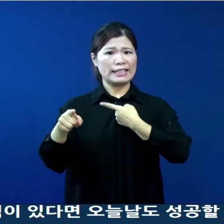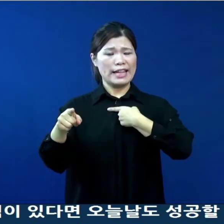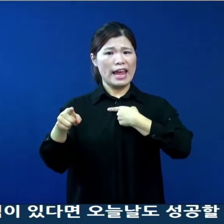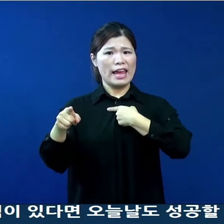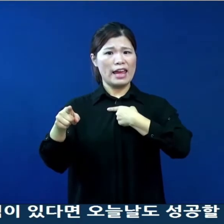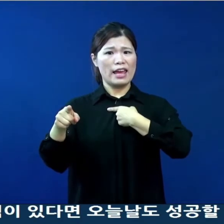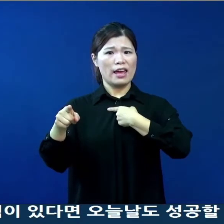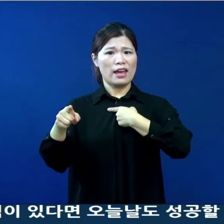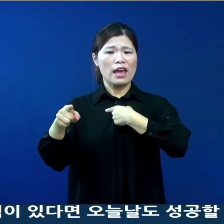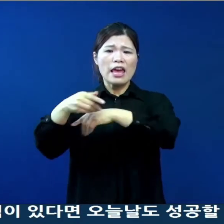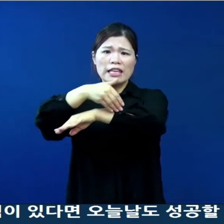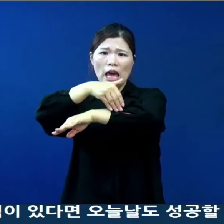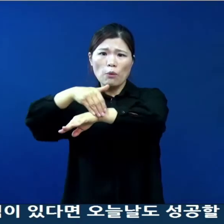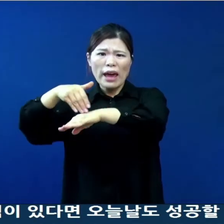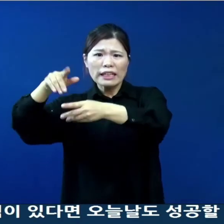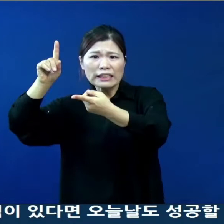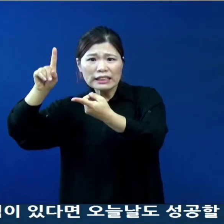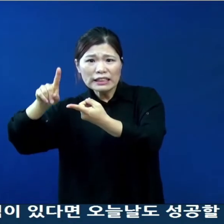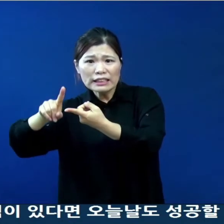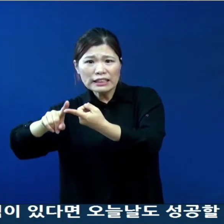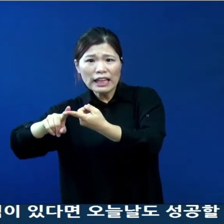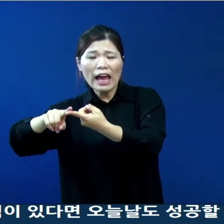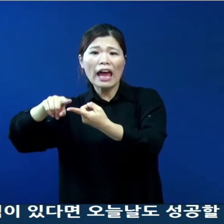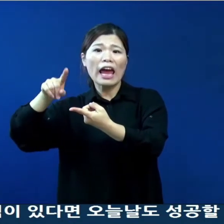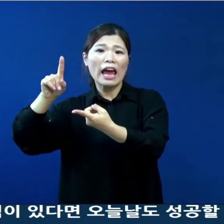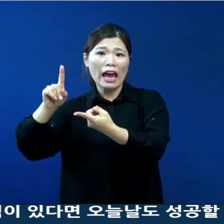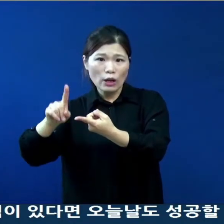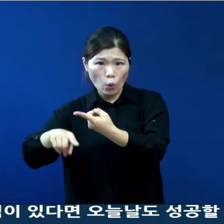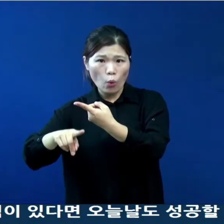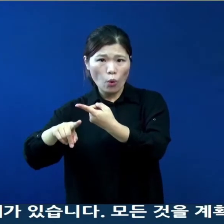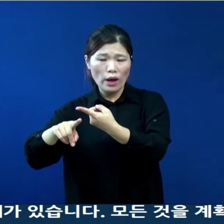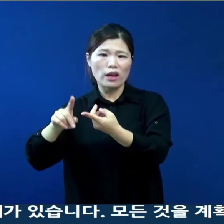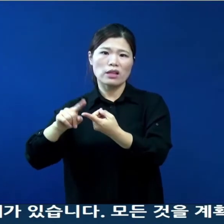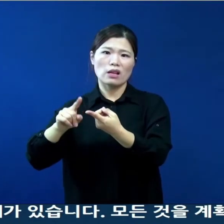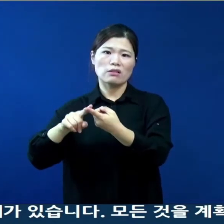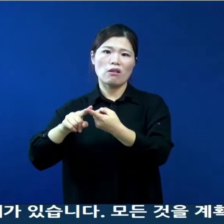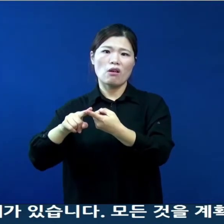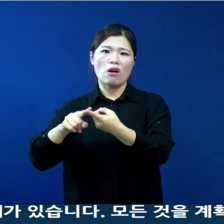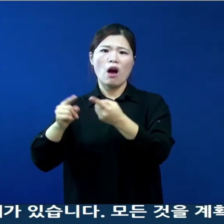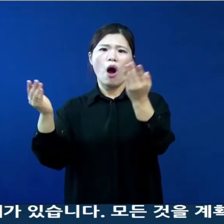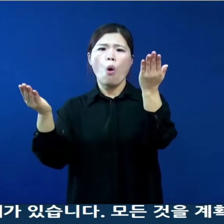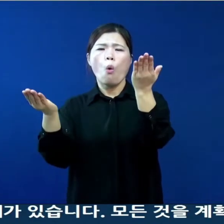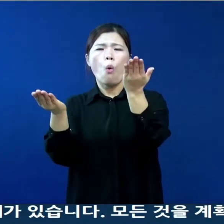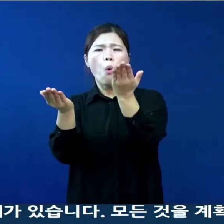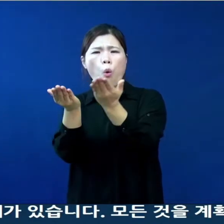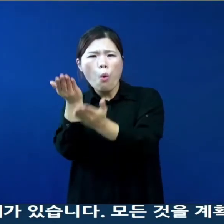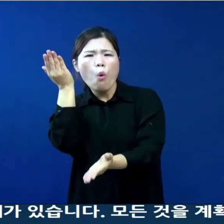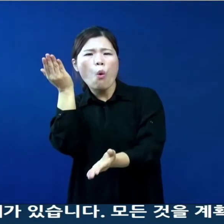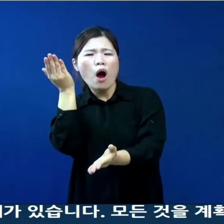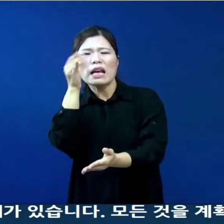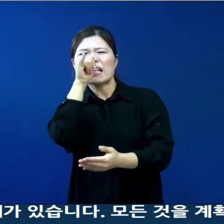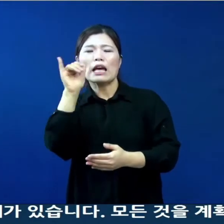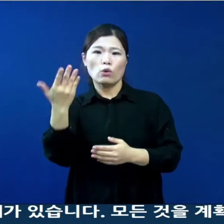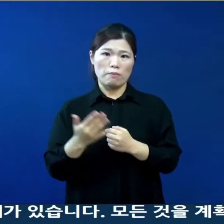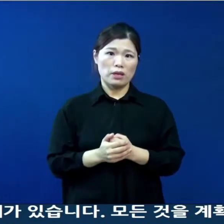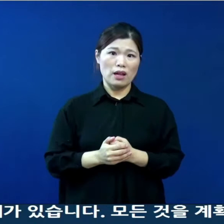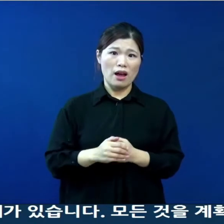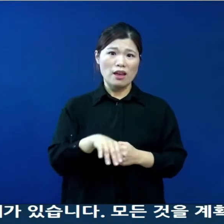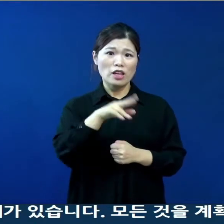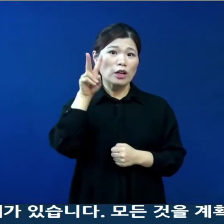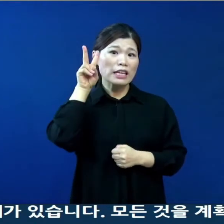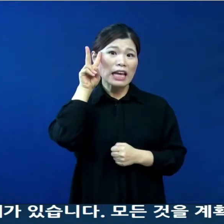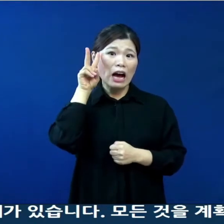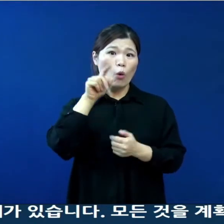가운데 개입될 수 있는 여지를 하나도 두지 않았다라고 하는 것입니다. 여러분 너희 중에라고 말하는데 야고보